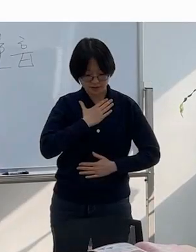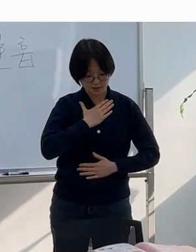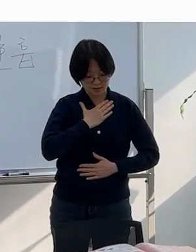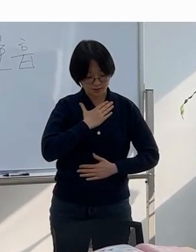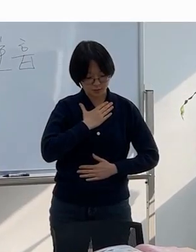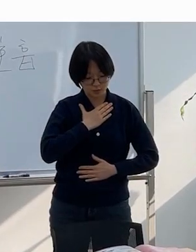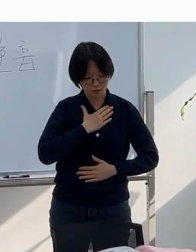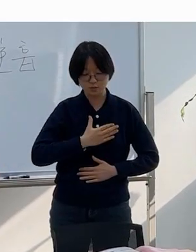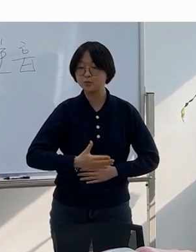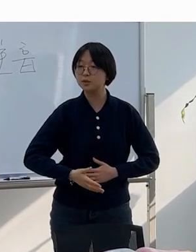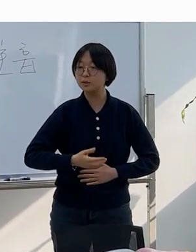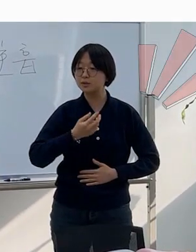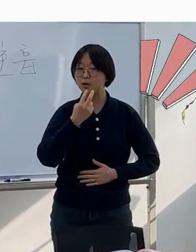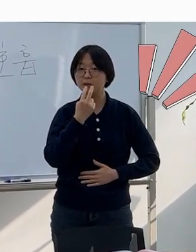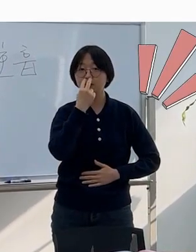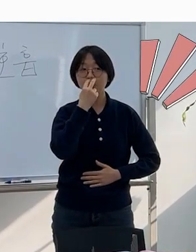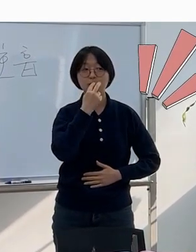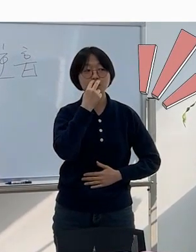올립니다. 그리고 코로 숨을 쉬면서